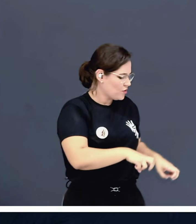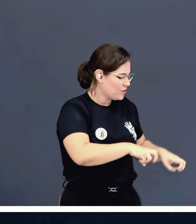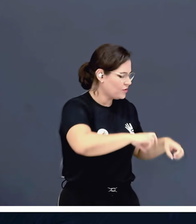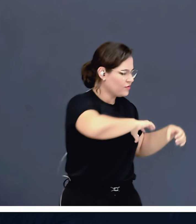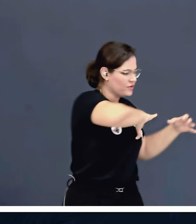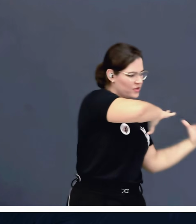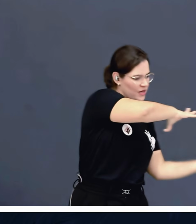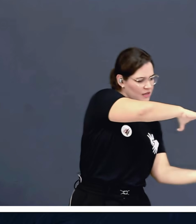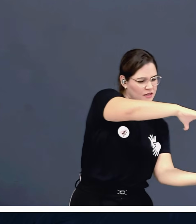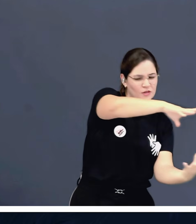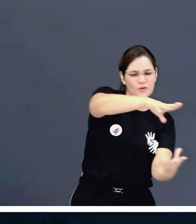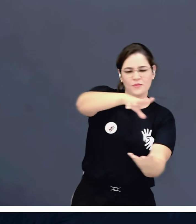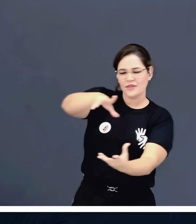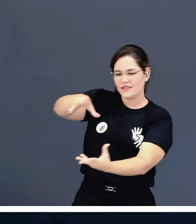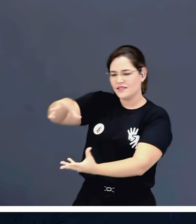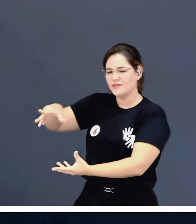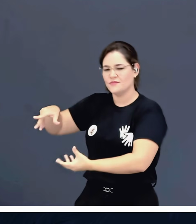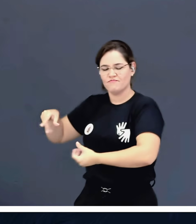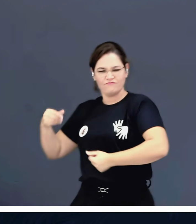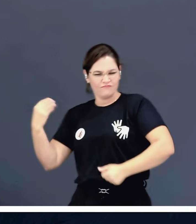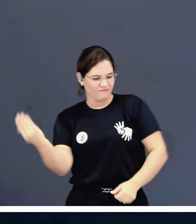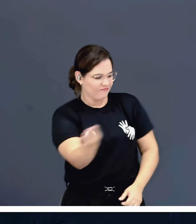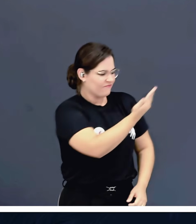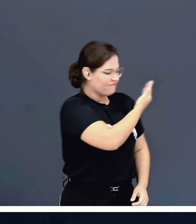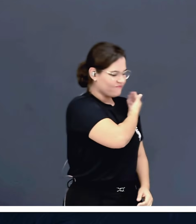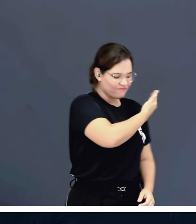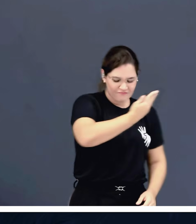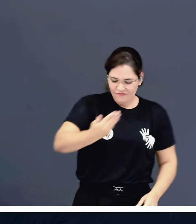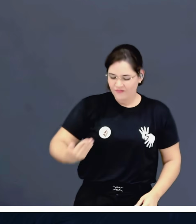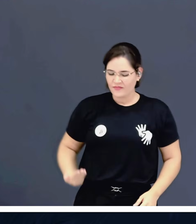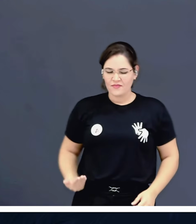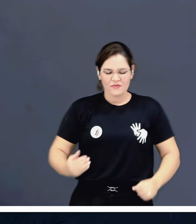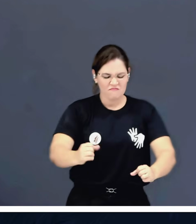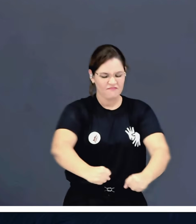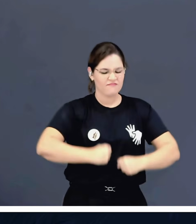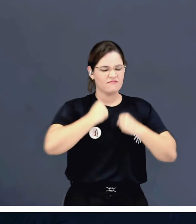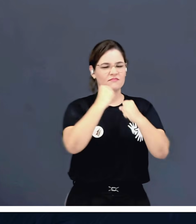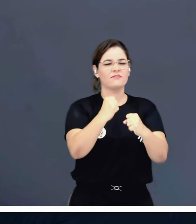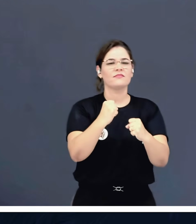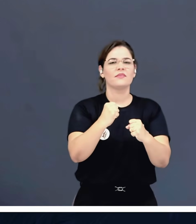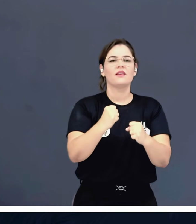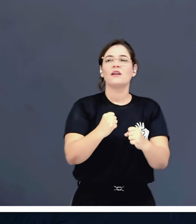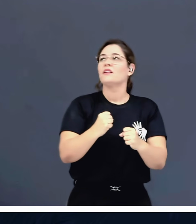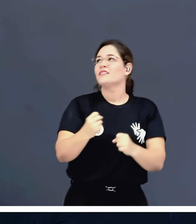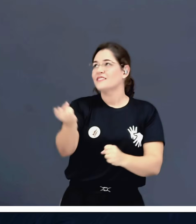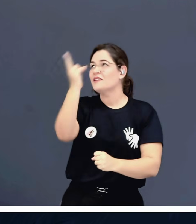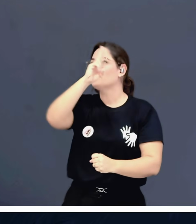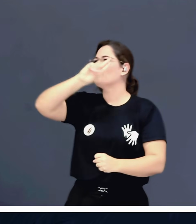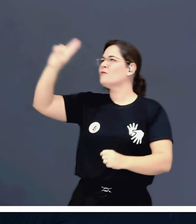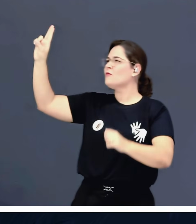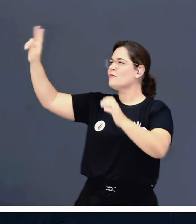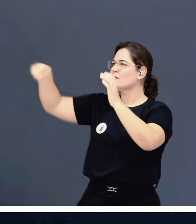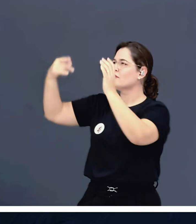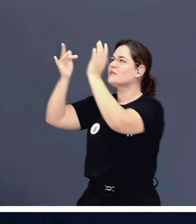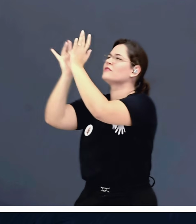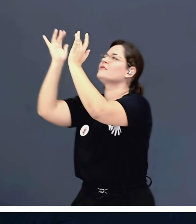Os tronos e governo, Ele é sobre tudo, Ele é sobre tudo.